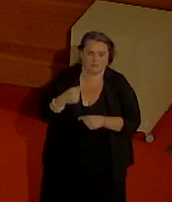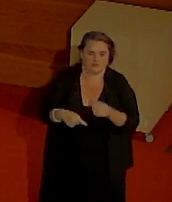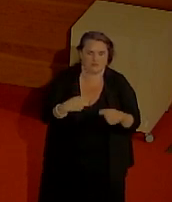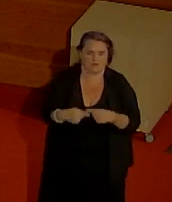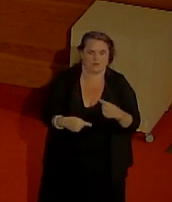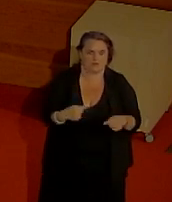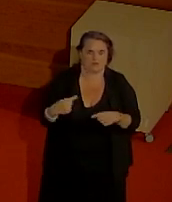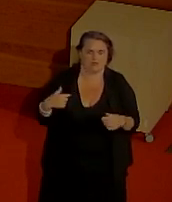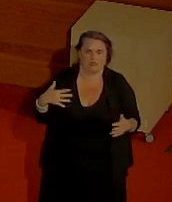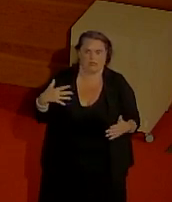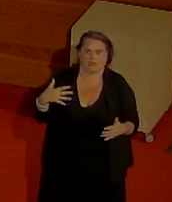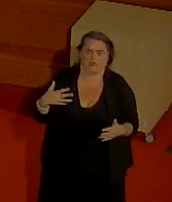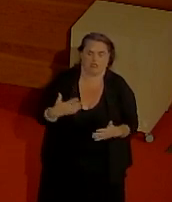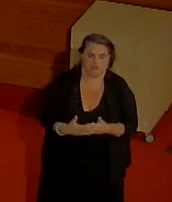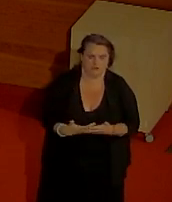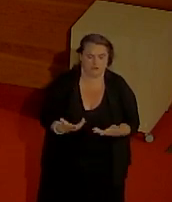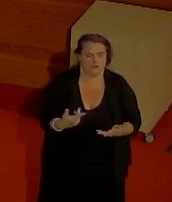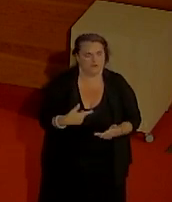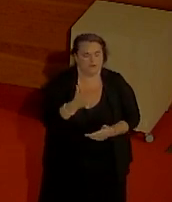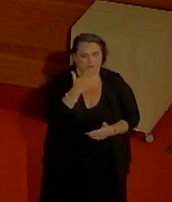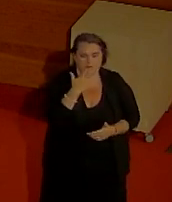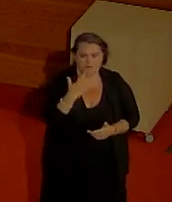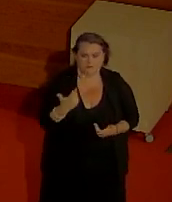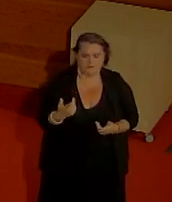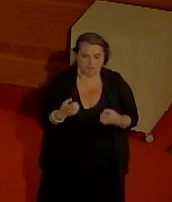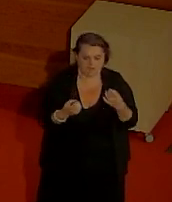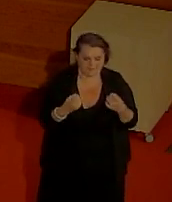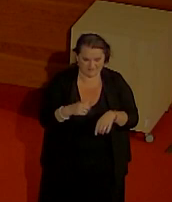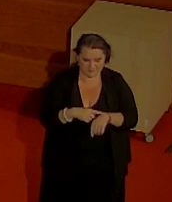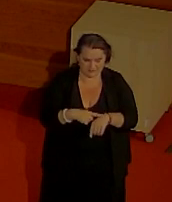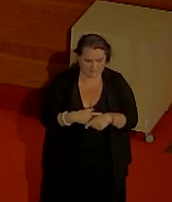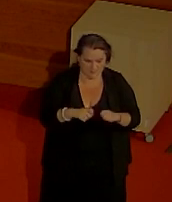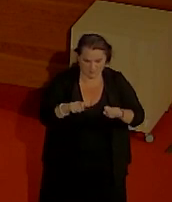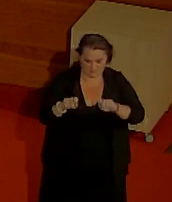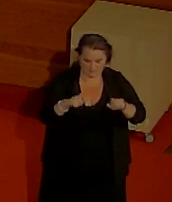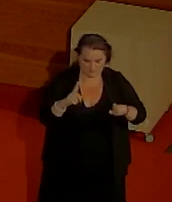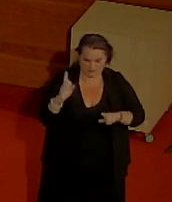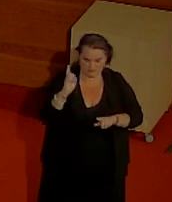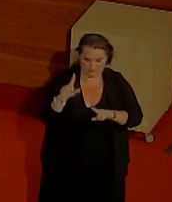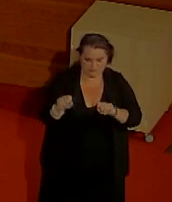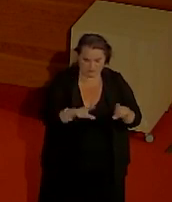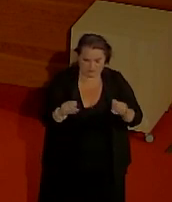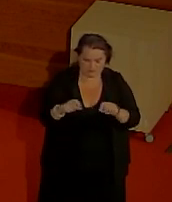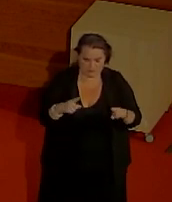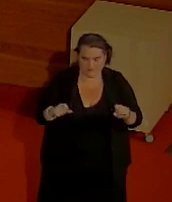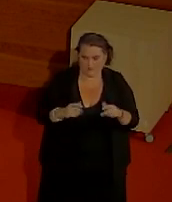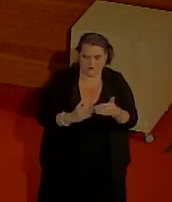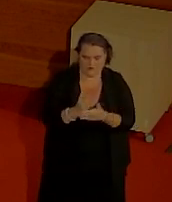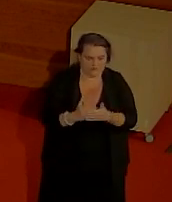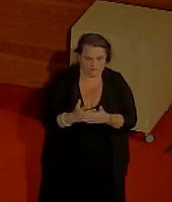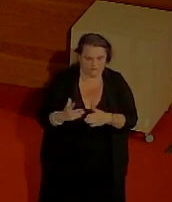cuando por ejemplo llenamos nuestros tiempos de actividad y pantallas evitando las interrupciones y los